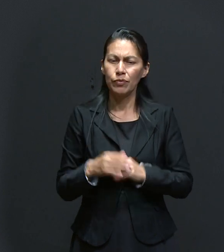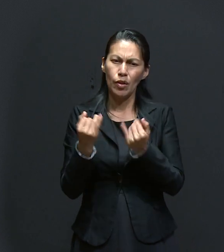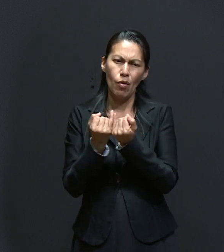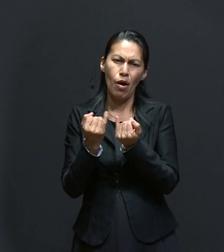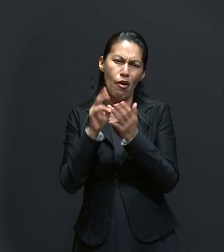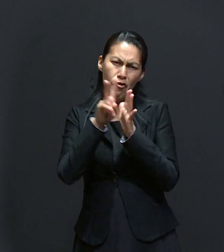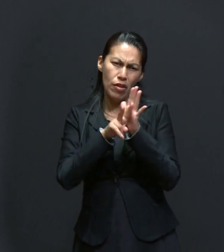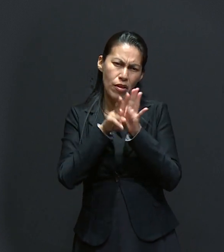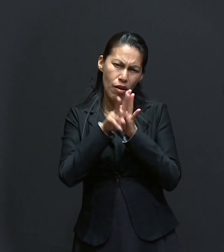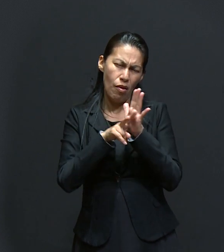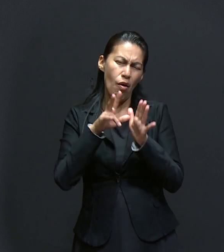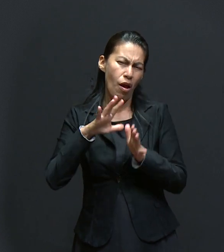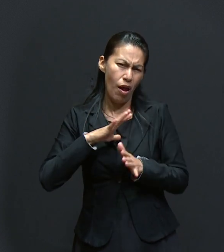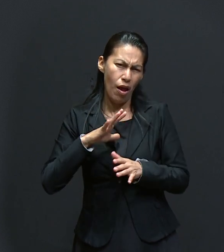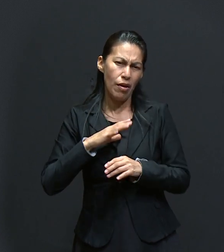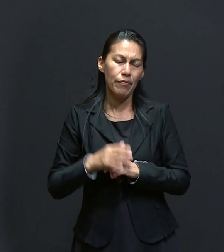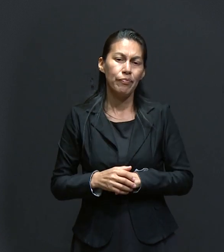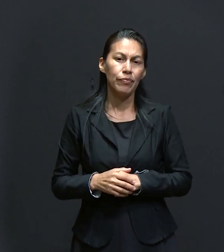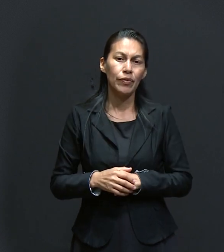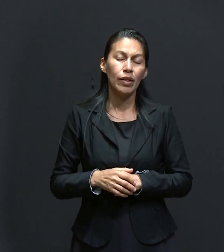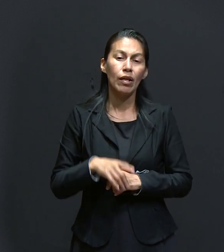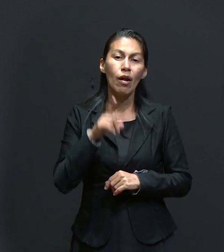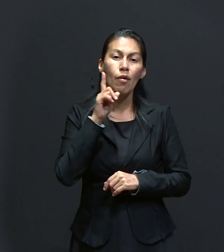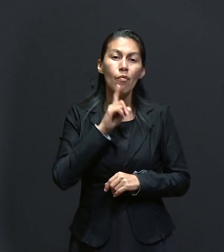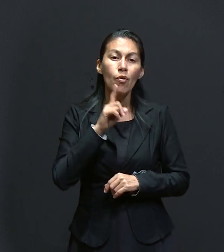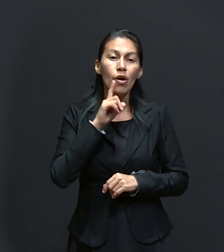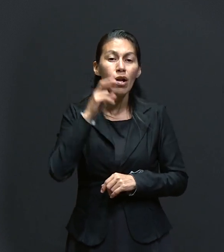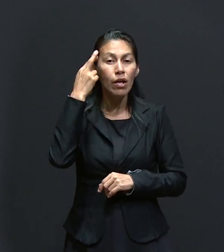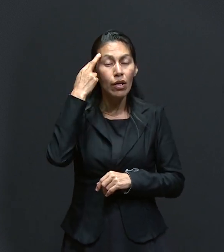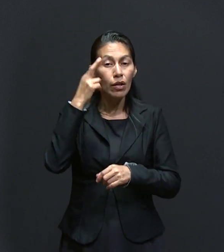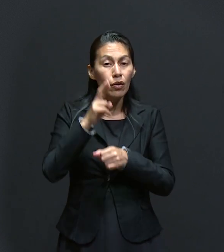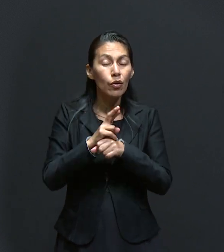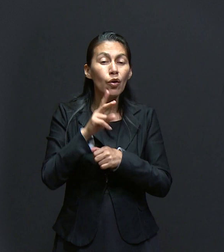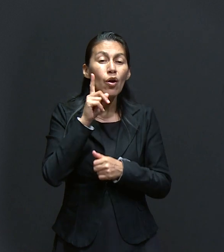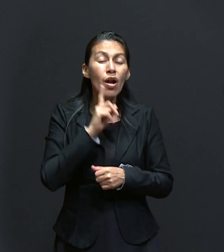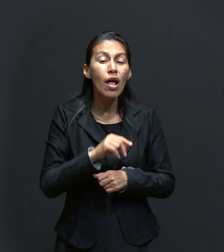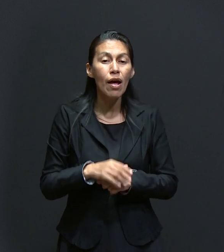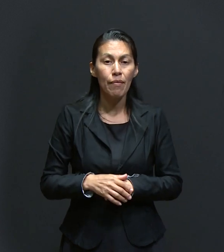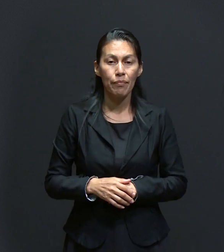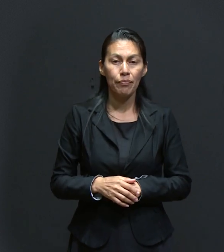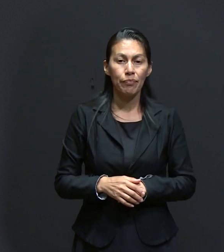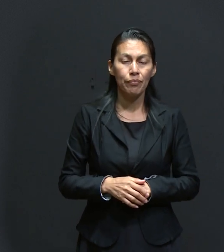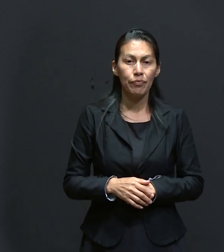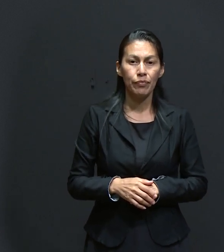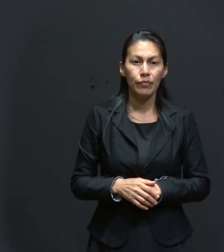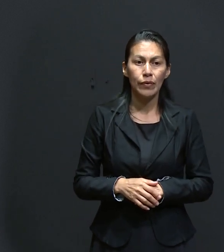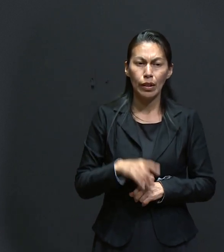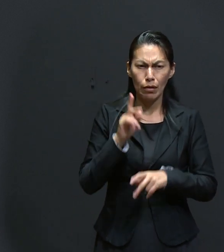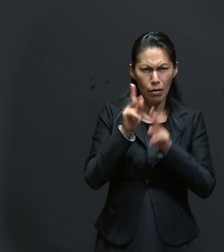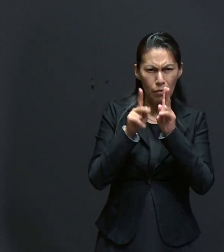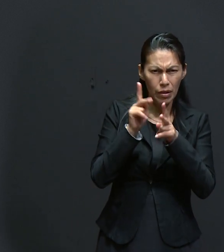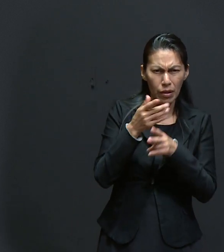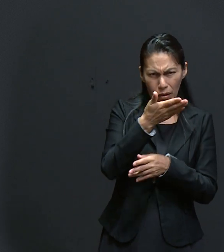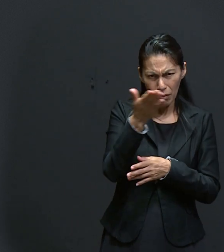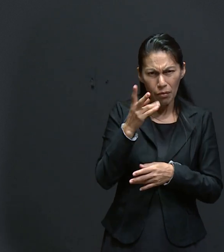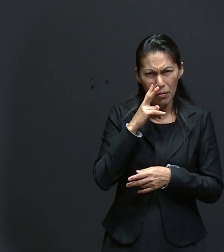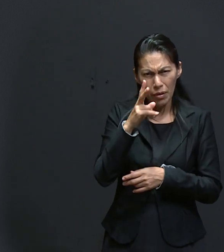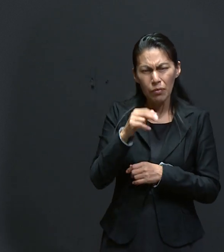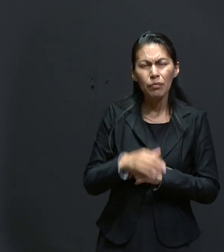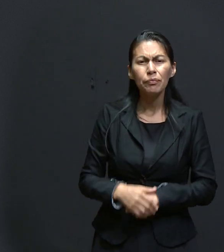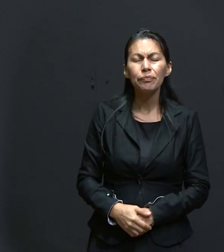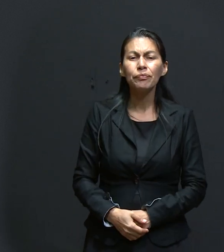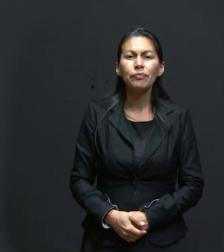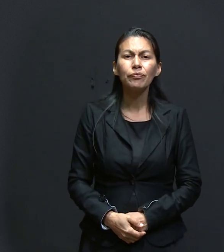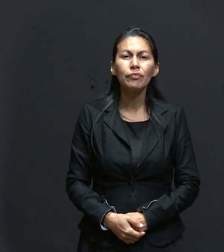debe ir a una ciudad y también tenemos vídeo de directora de esta universidad que está hablando